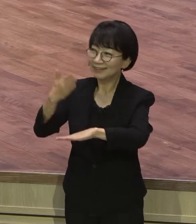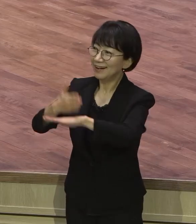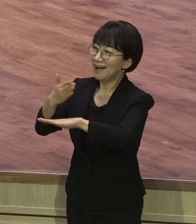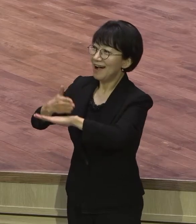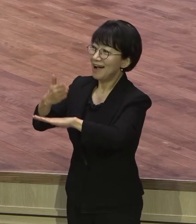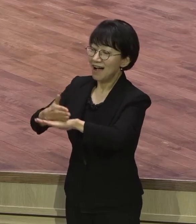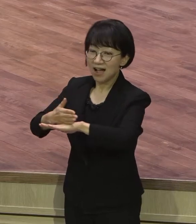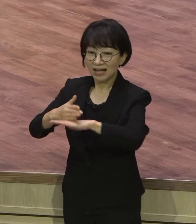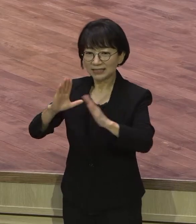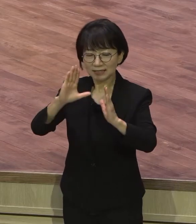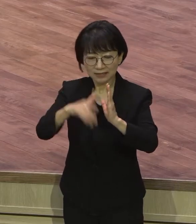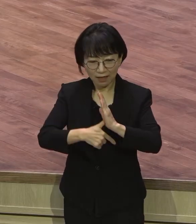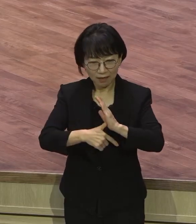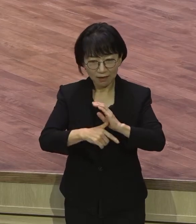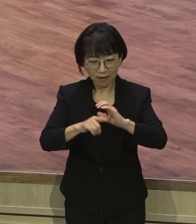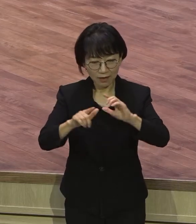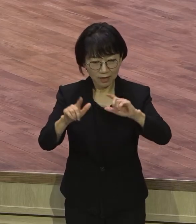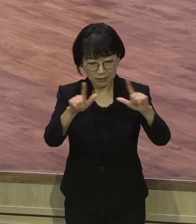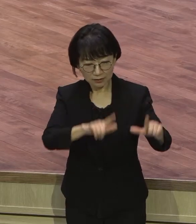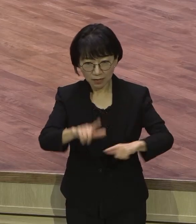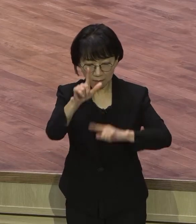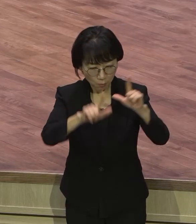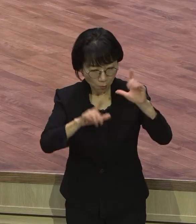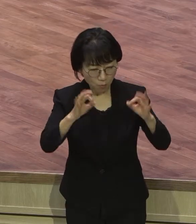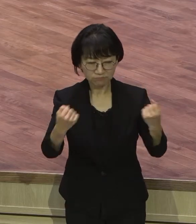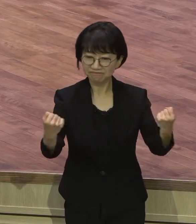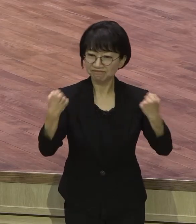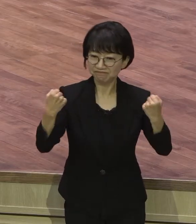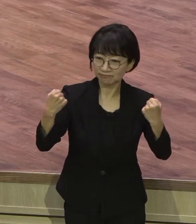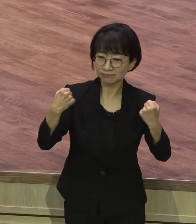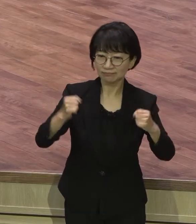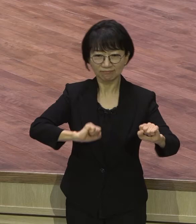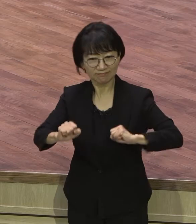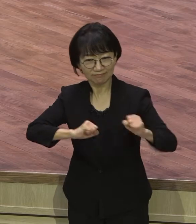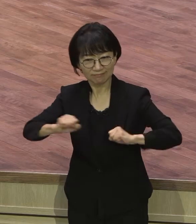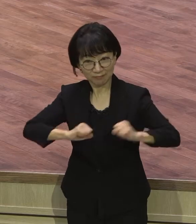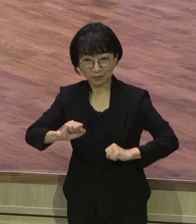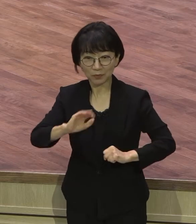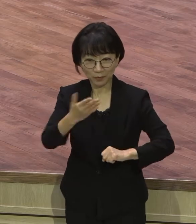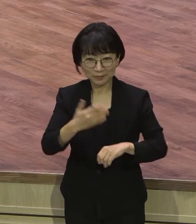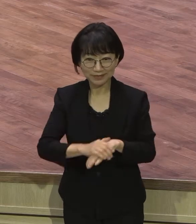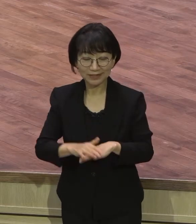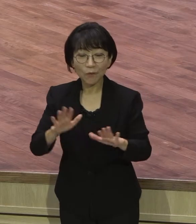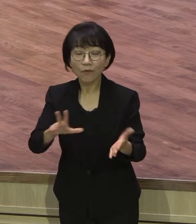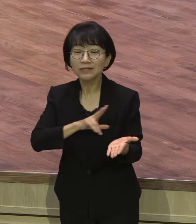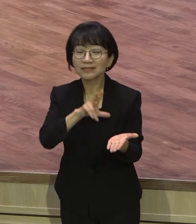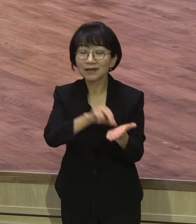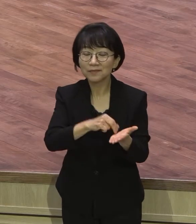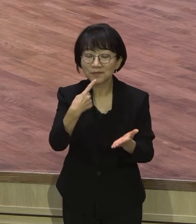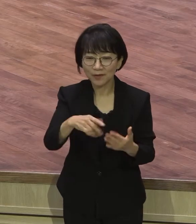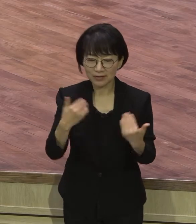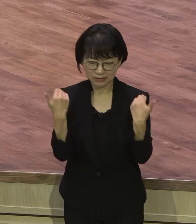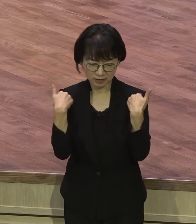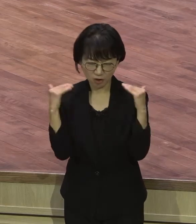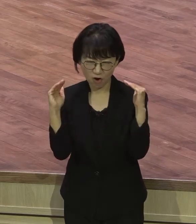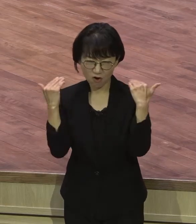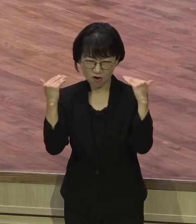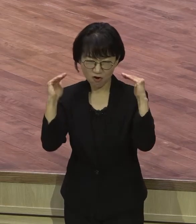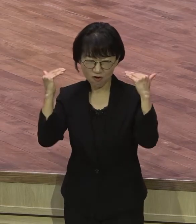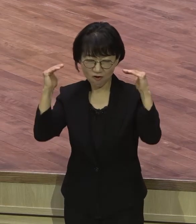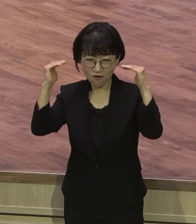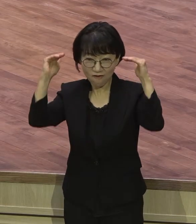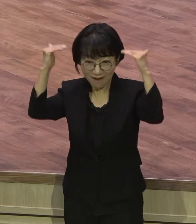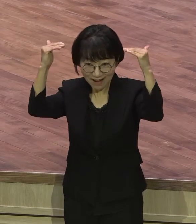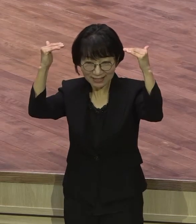사람은 삶이 달라요. 역동이 역동. 오늘 말씀 제목이 뭡니까? 성장하는